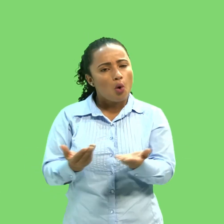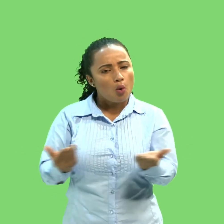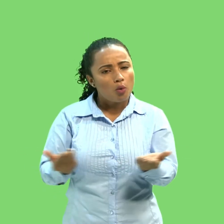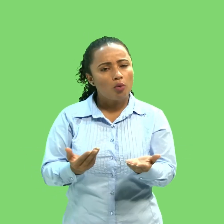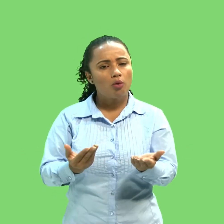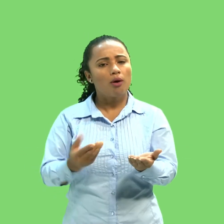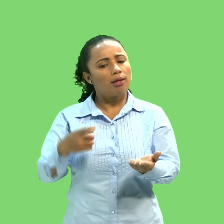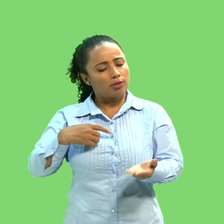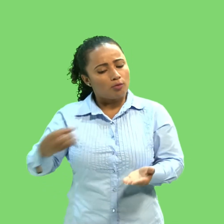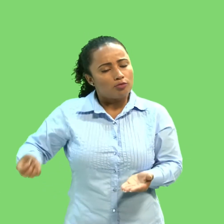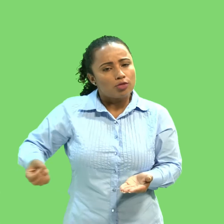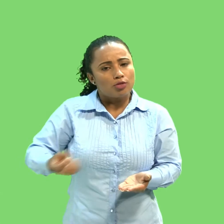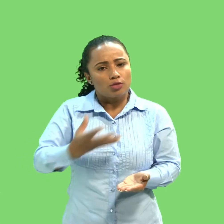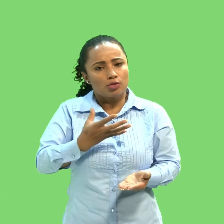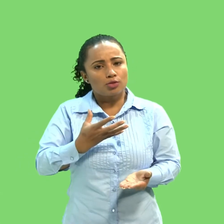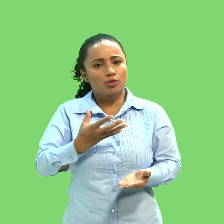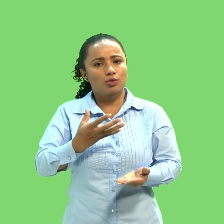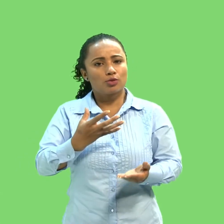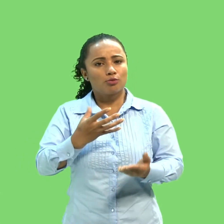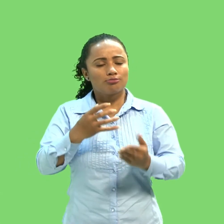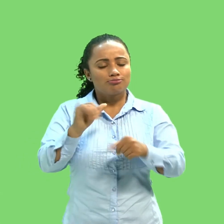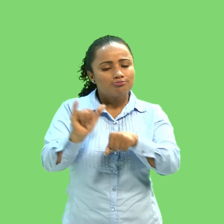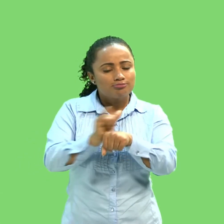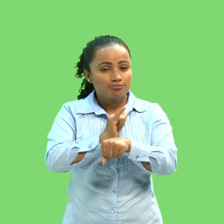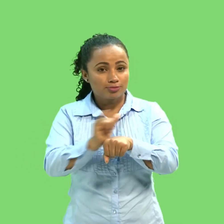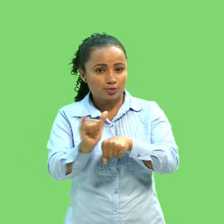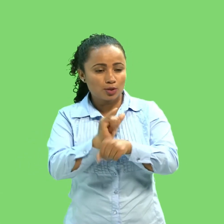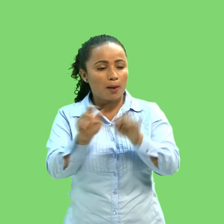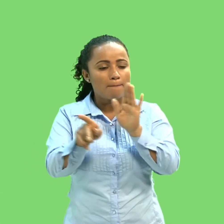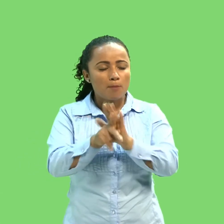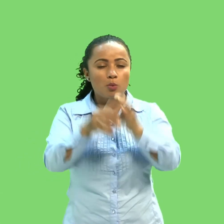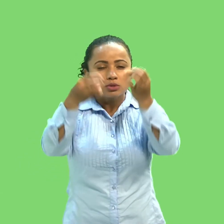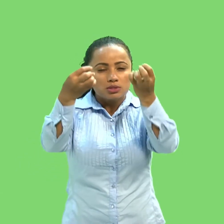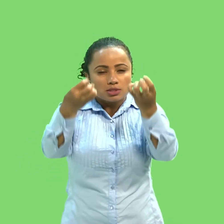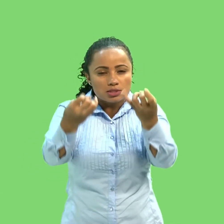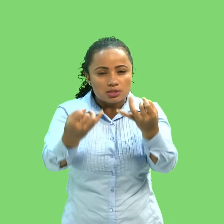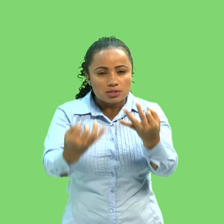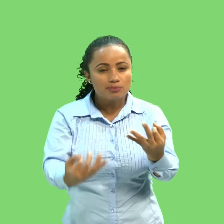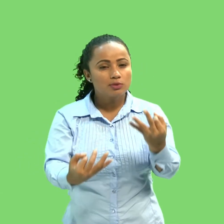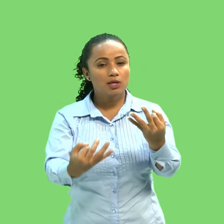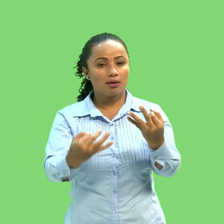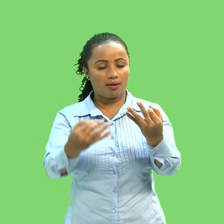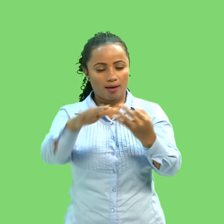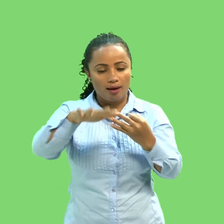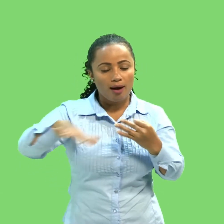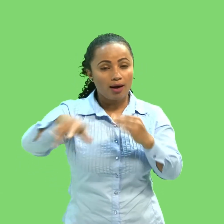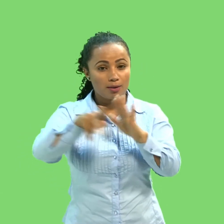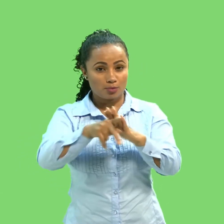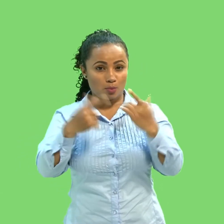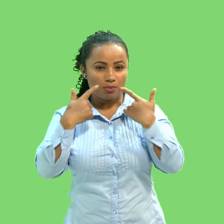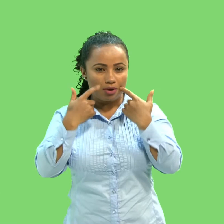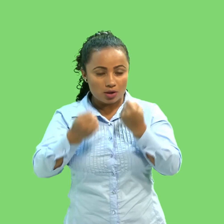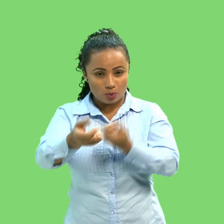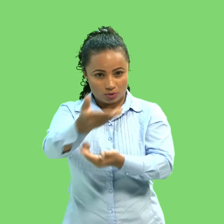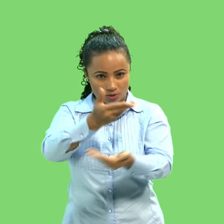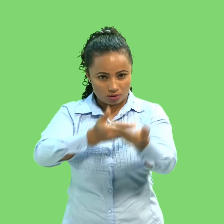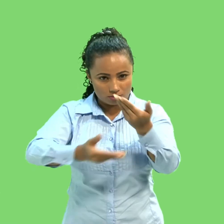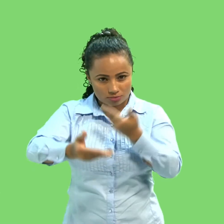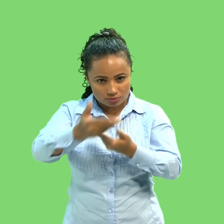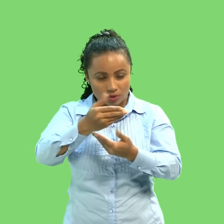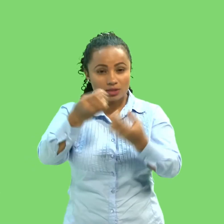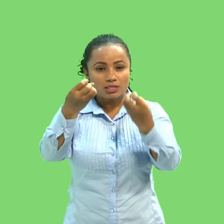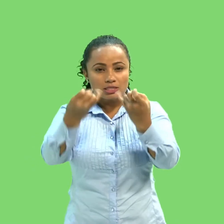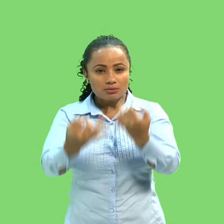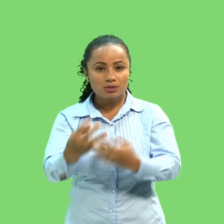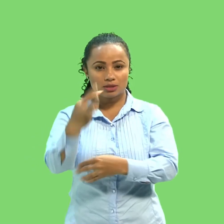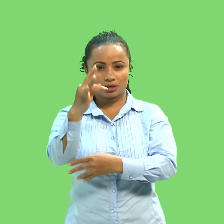Atualmente, uma nova postura delimita a área de atuação e define a pesquisa da linguística aplicada, a